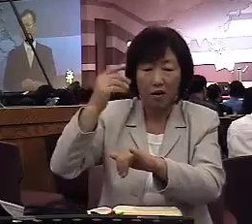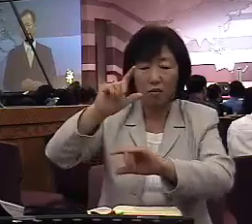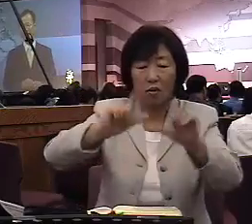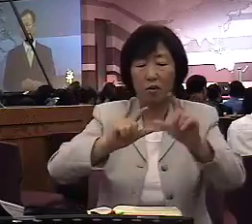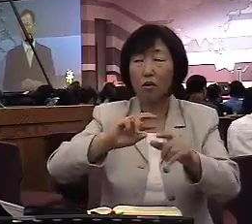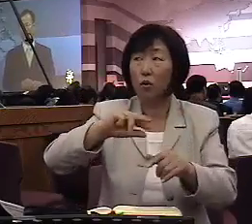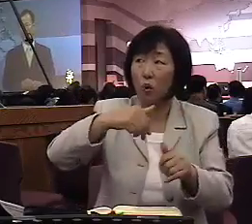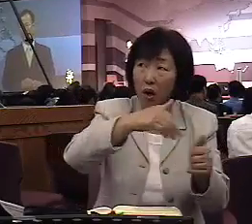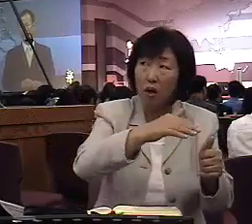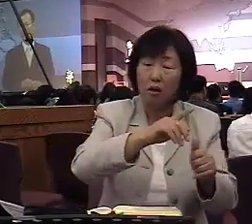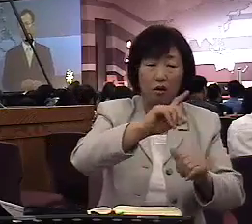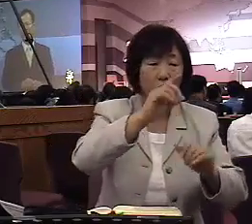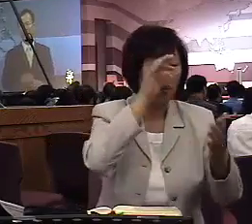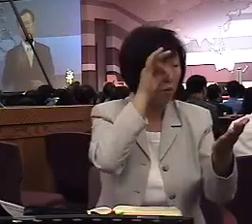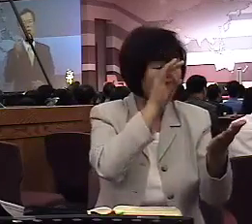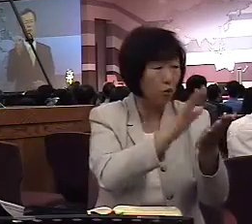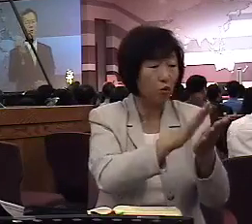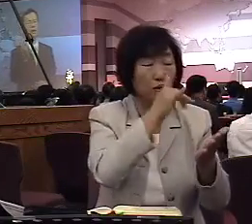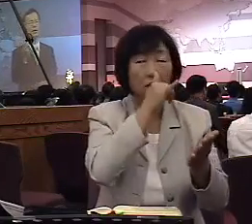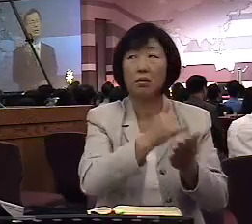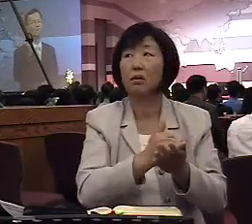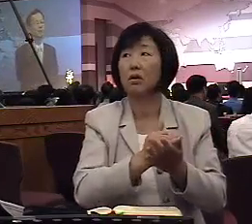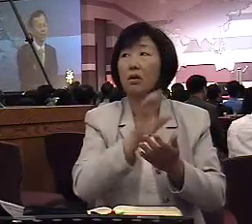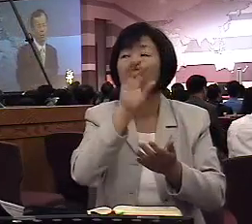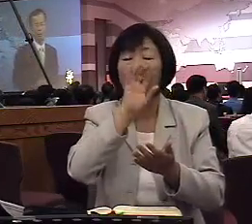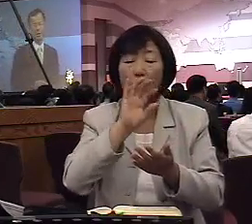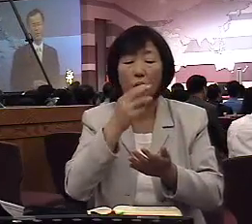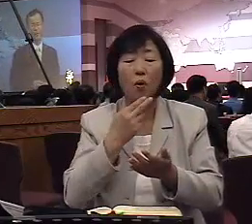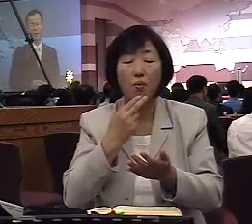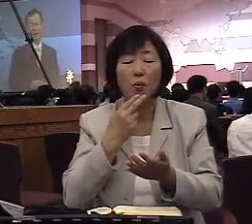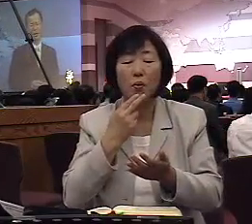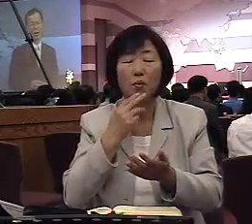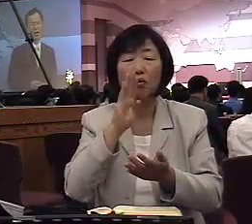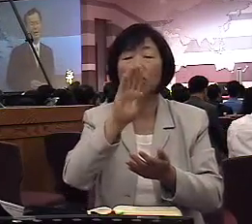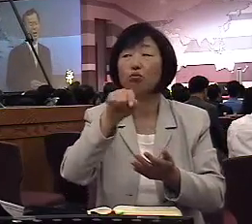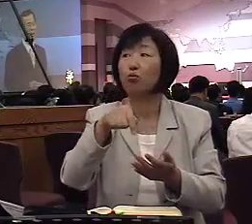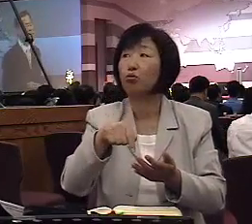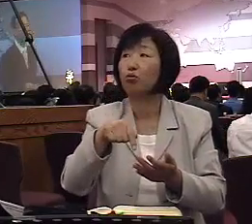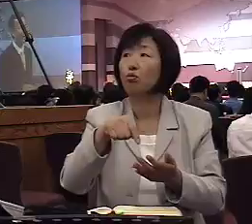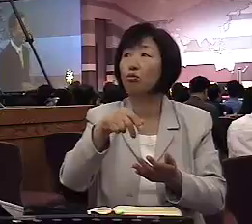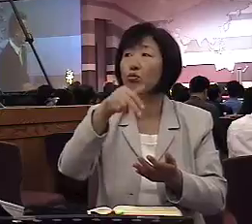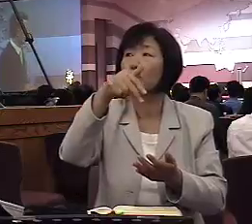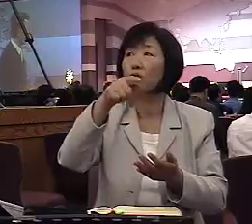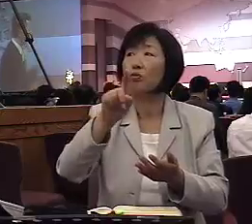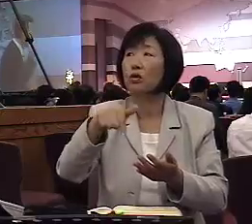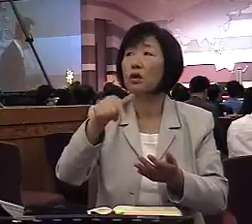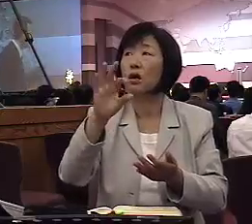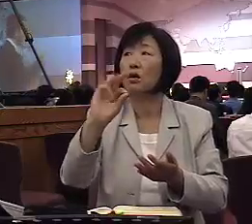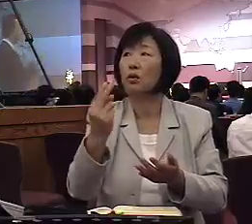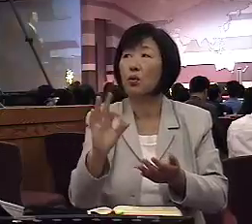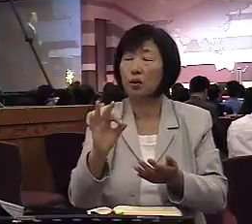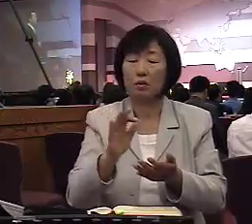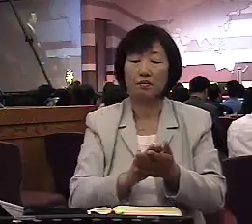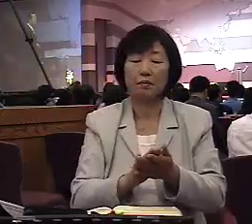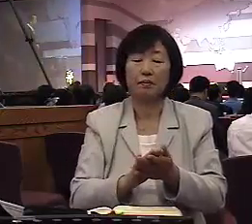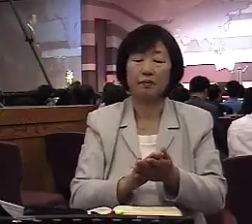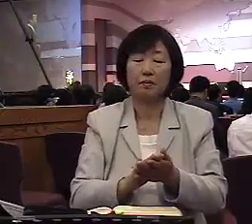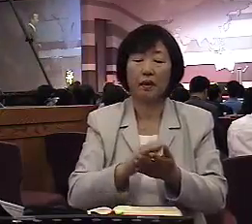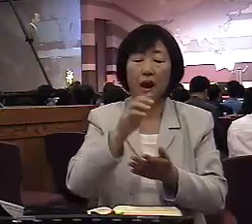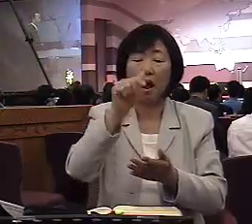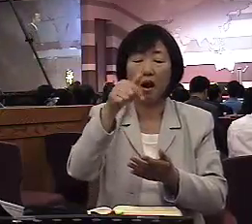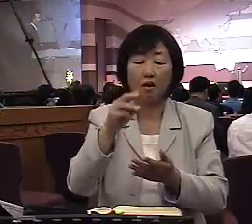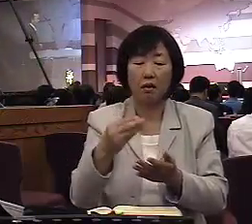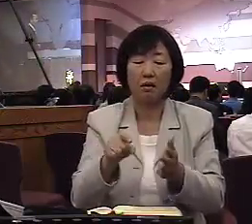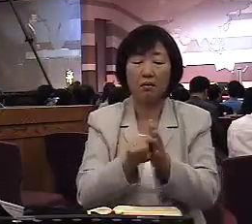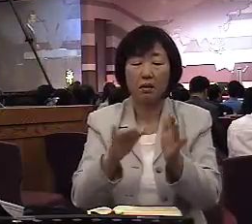있습니다. 이게 훈련 없이 생기는 부작용이에요. 갈라디아 교인들에게 생겼던 안타까운